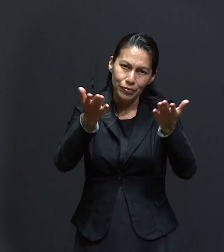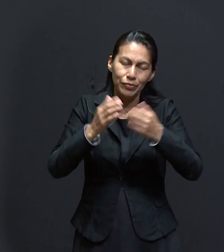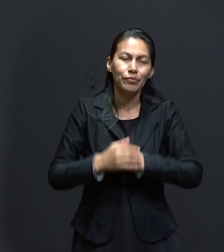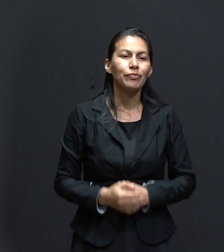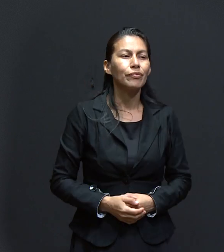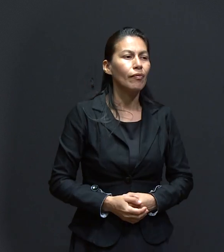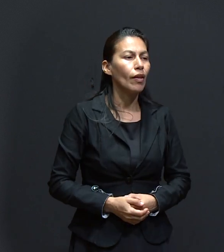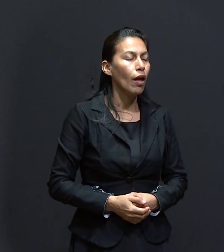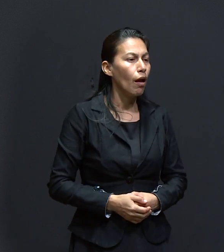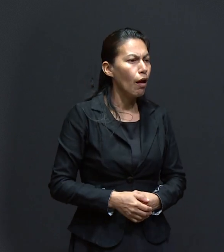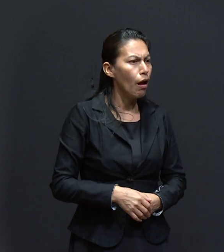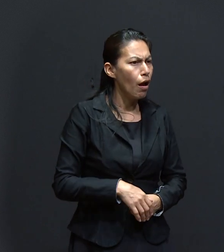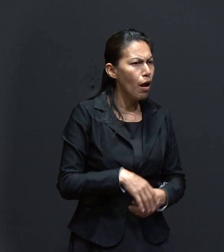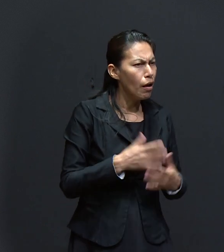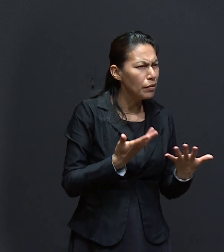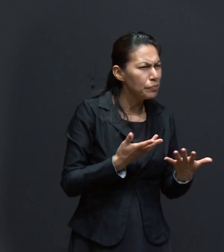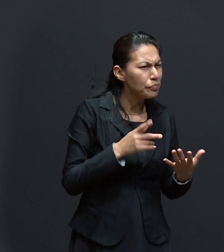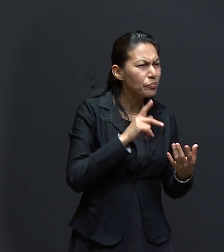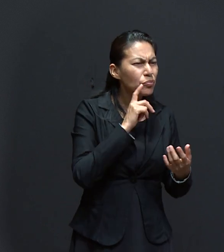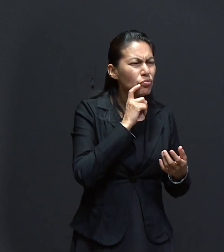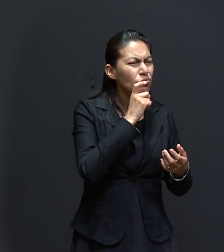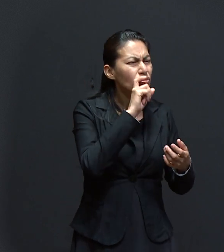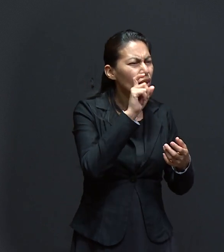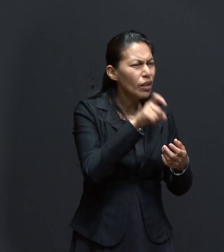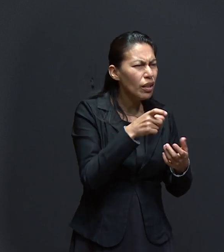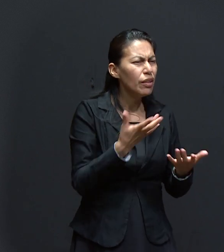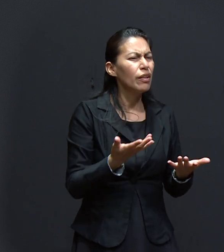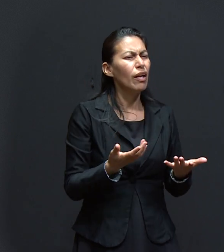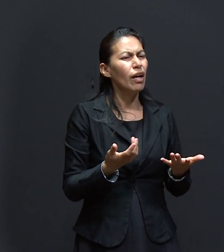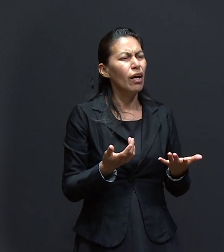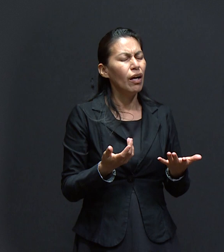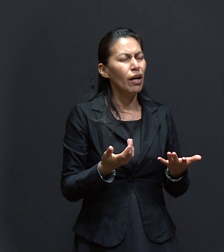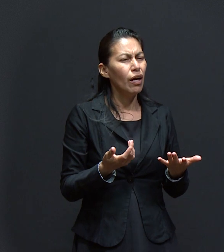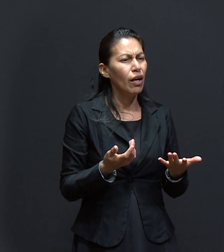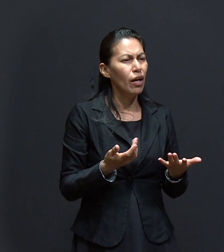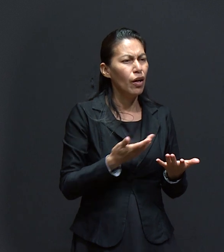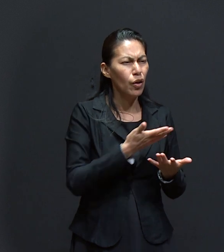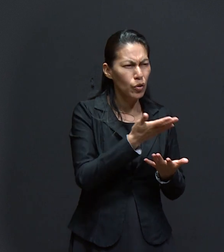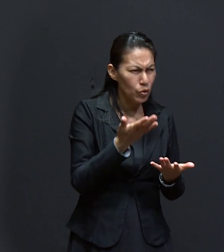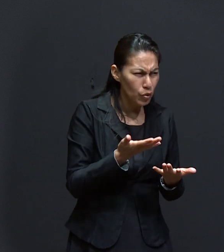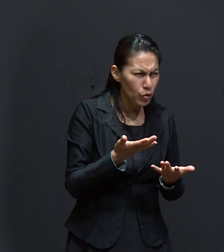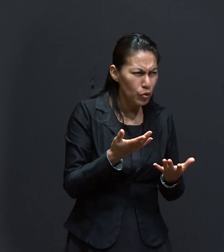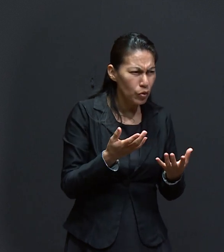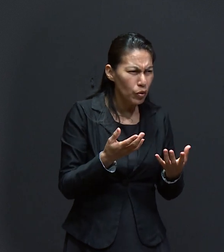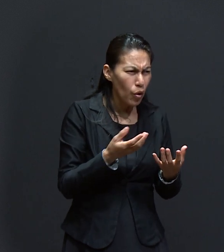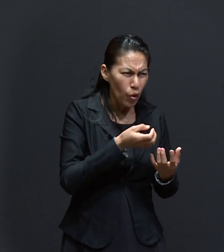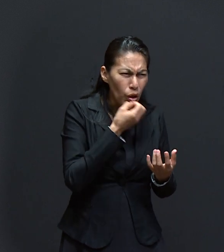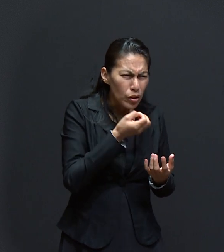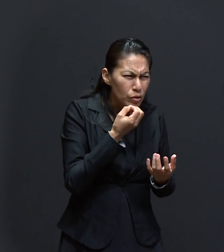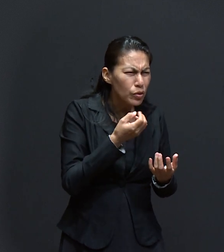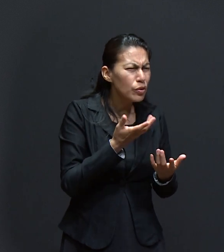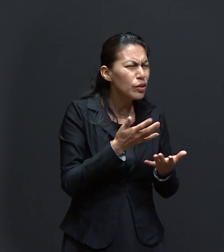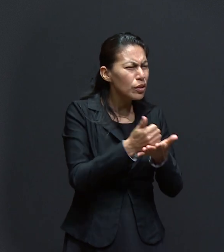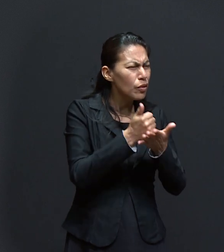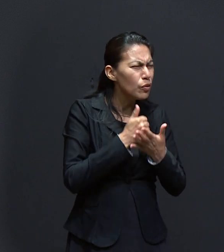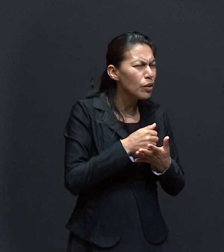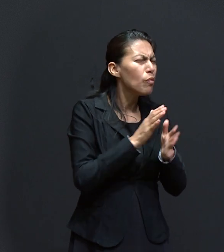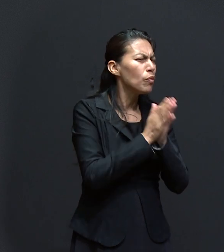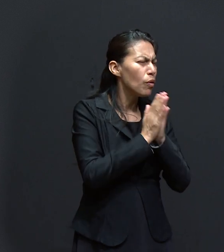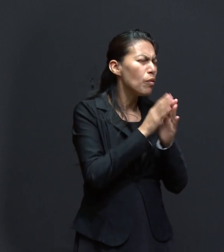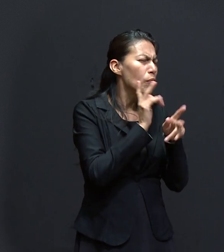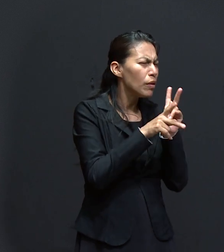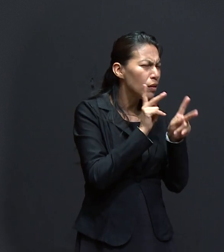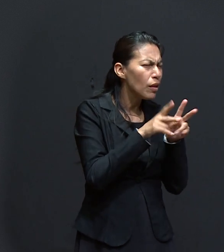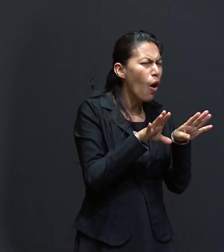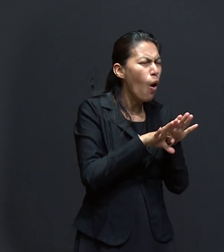el caso en un cráneo no solamente es abundancia de oraciones también ha llegado